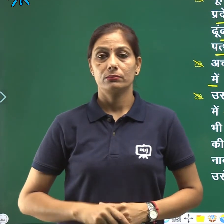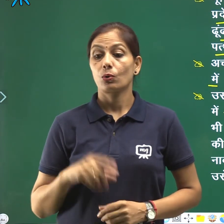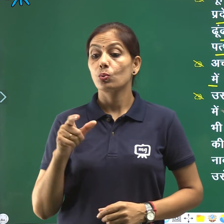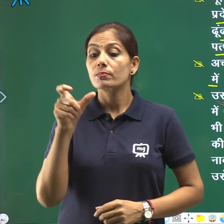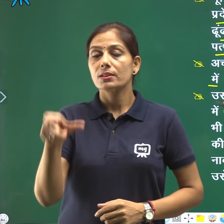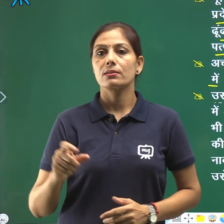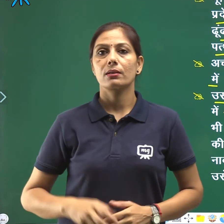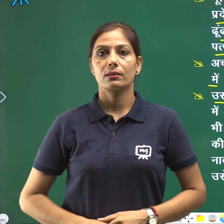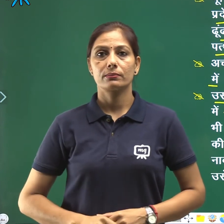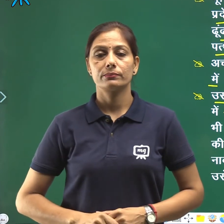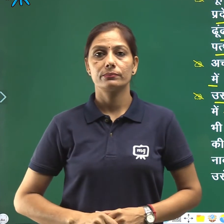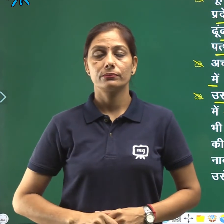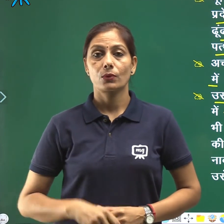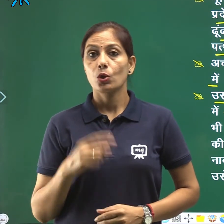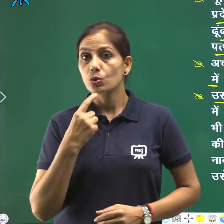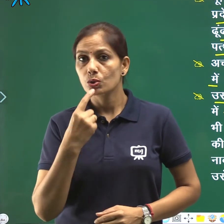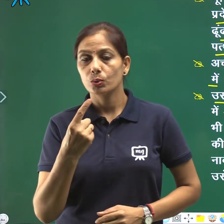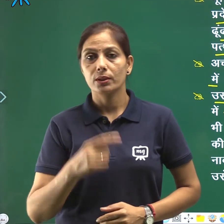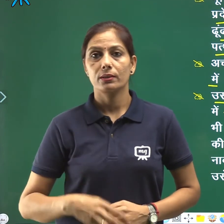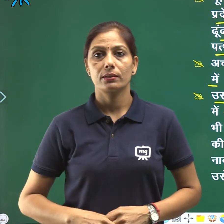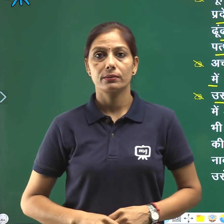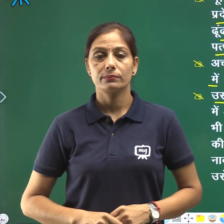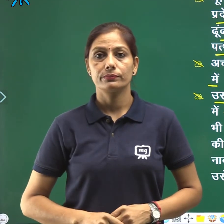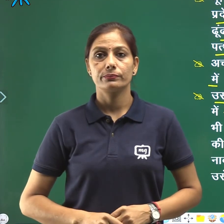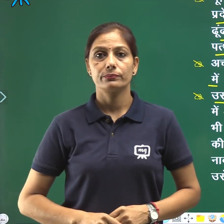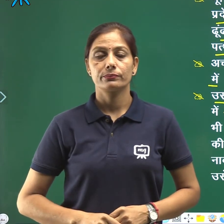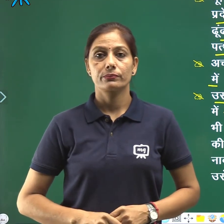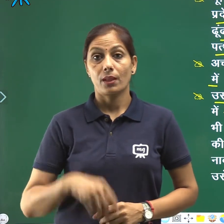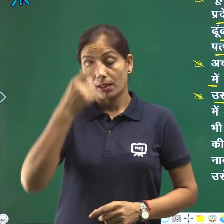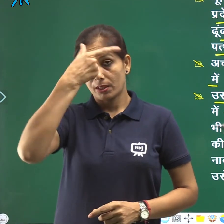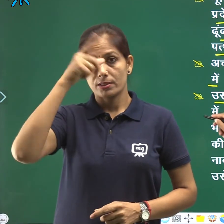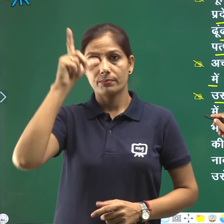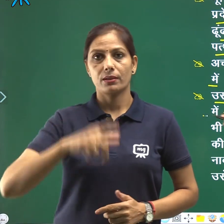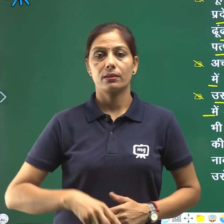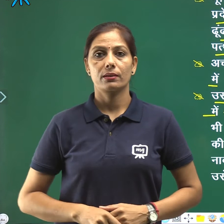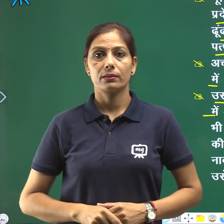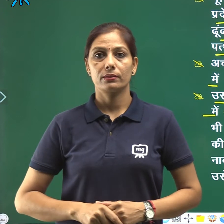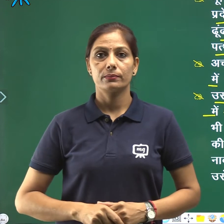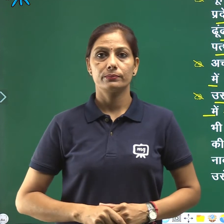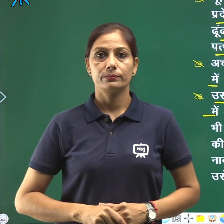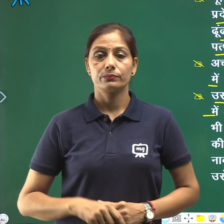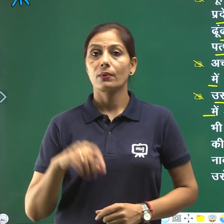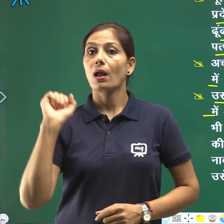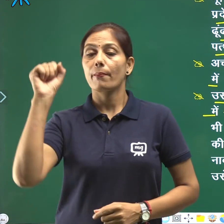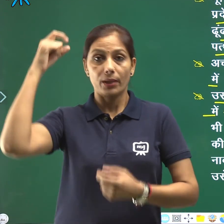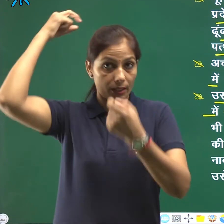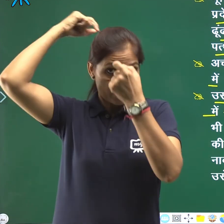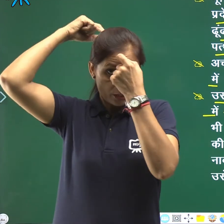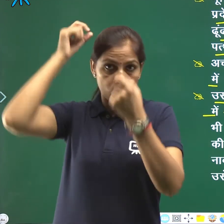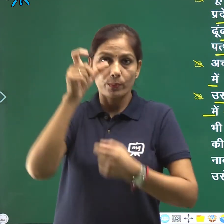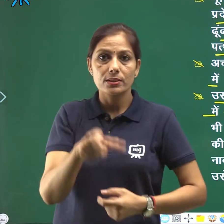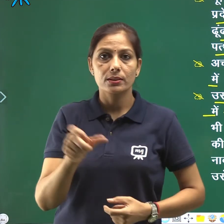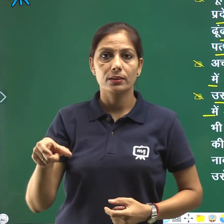उसने सुझाव दिया कि देश में अपने नेताओं की